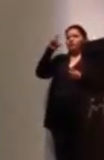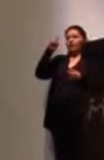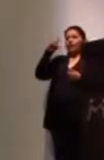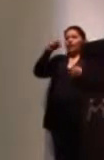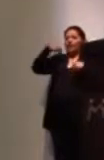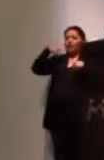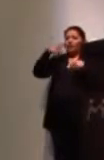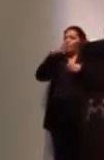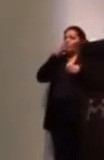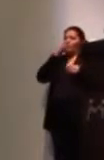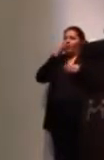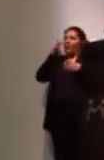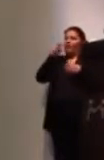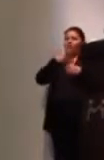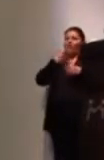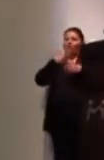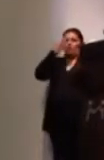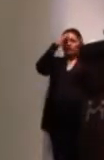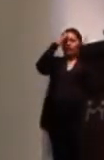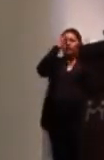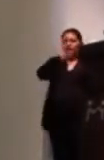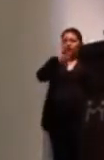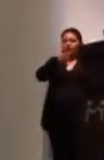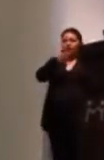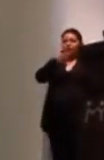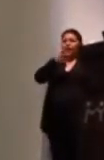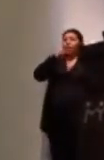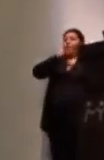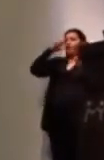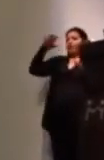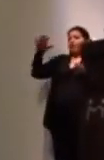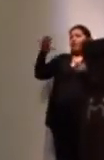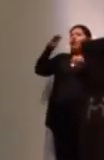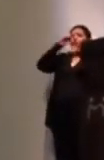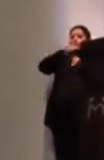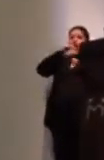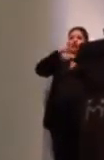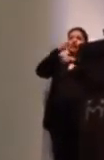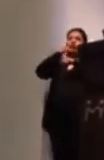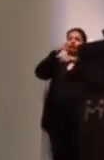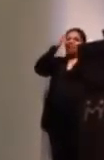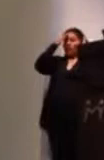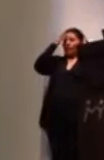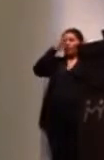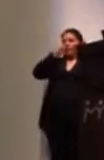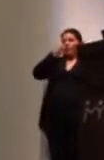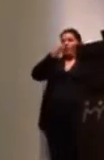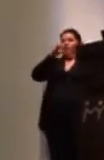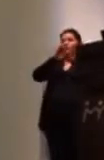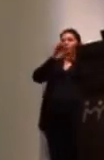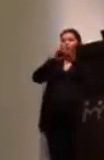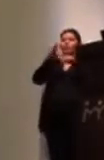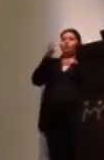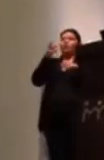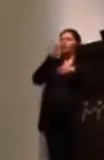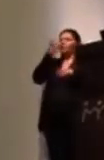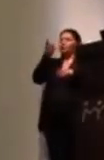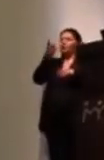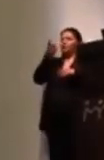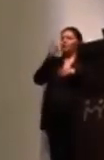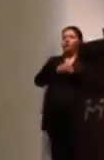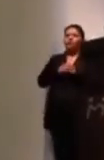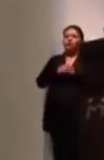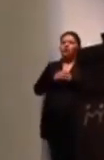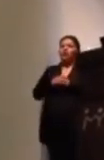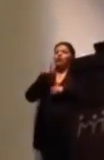parte, los adultos actualmente tenemos la tendencia a poner límites absurdos, como los que les estoy comentando, ¿no? Los